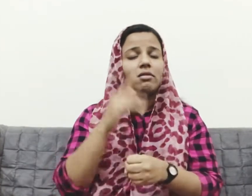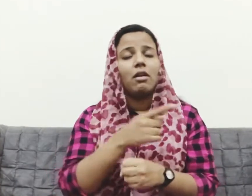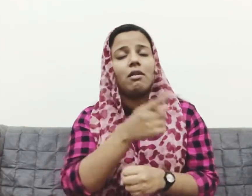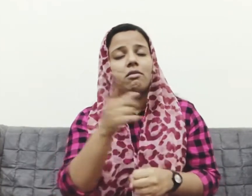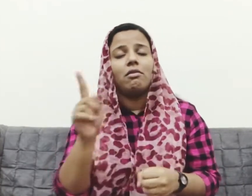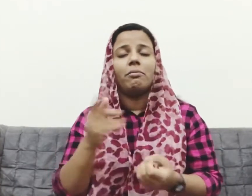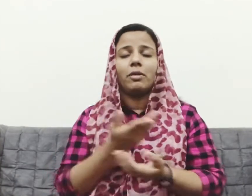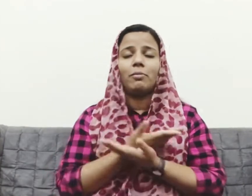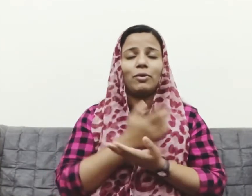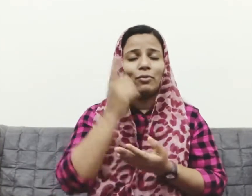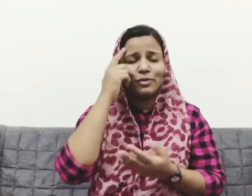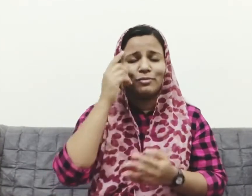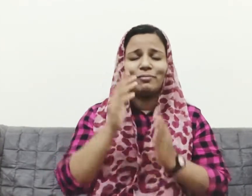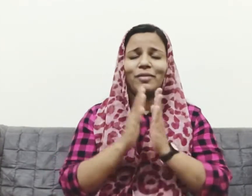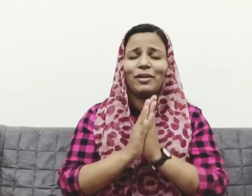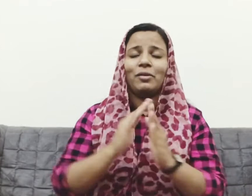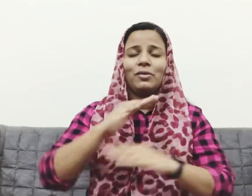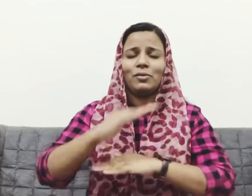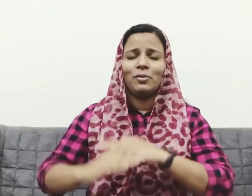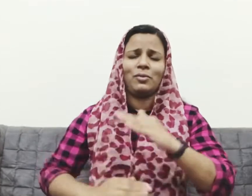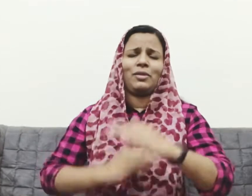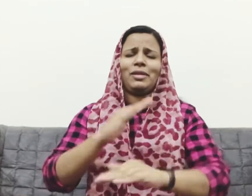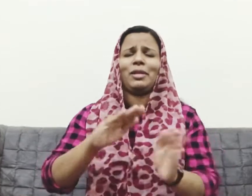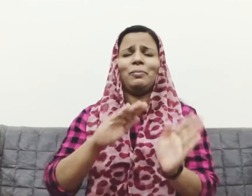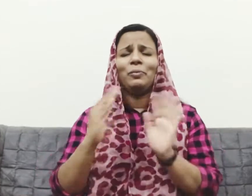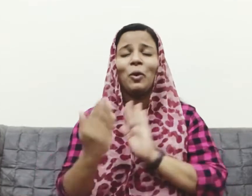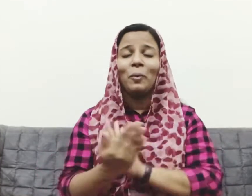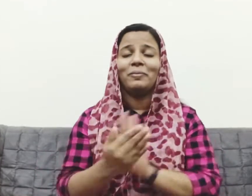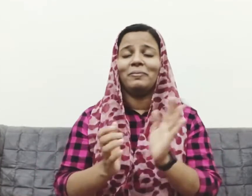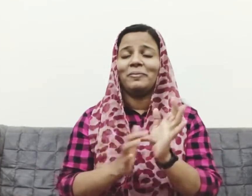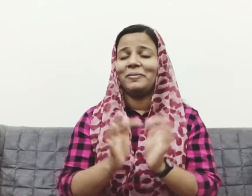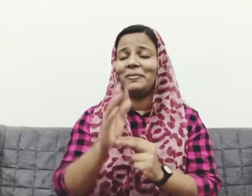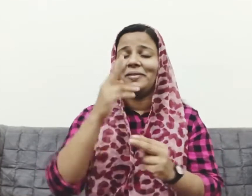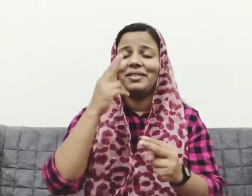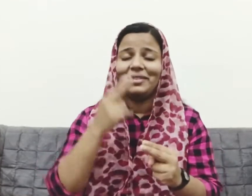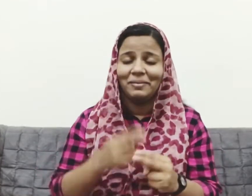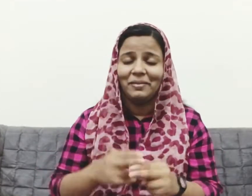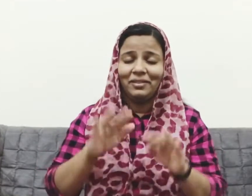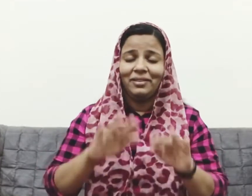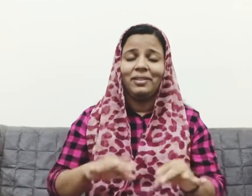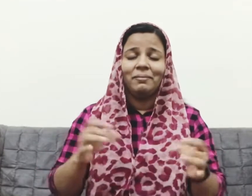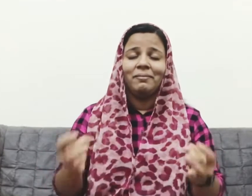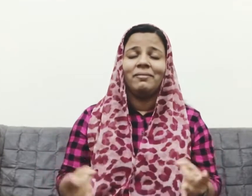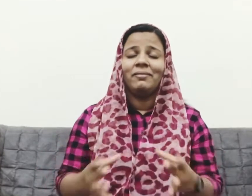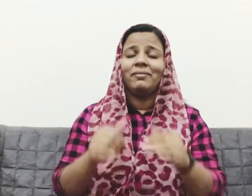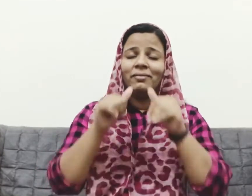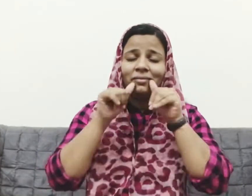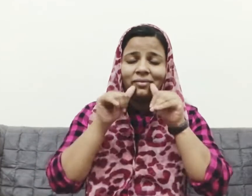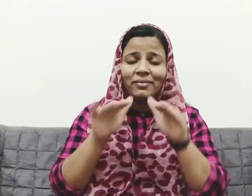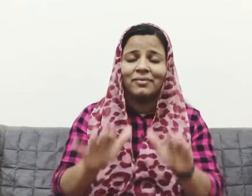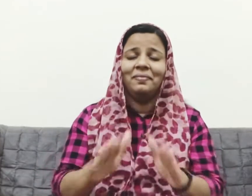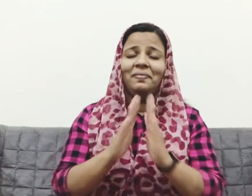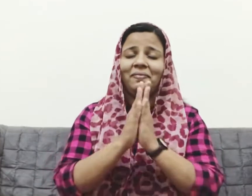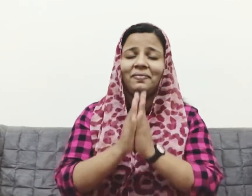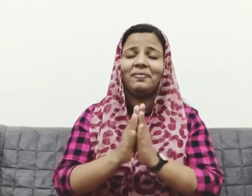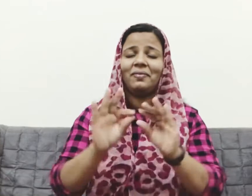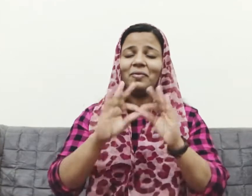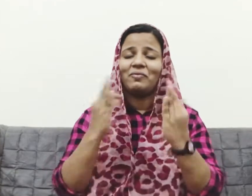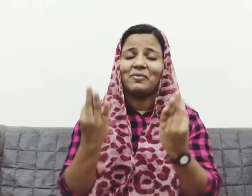മക്കൾക്കും വേണ്ടി ഞങ്ങൾ പ്രാർത്ഥിക്കുന്നു. സ്വർഗത്തിനും ഭൂമിക്കുന്ന അതിനായി യേശു ക്രിസ്തുവിൻ്റെ നാമത്തിൽ ഈ പ്രഭാതത്തിൽ ഈ മക്കളെ അനുഗ്രഹിച്ച് പ്രാർത്ഥിക്കും. ഇവരുടെ